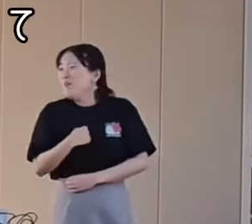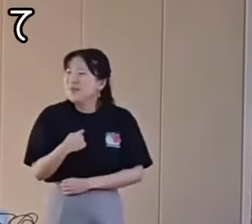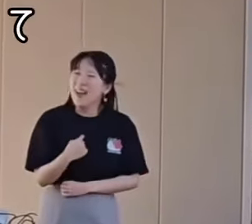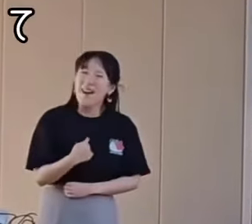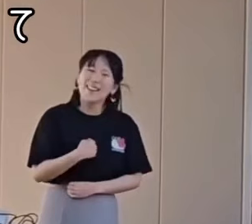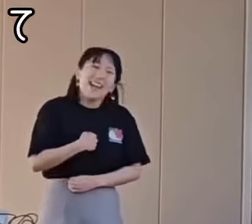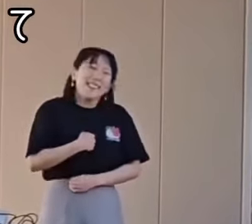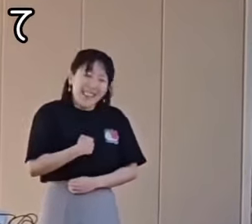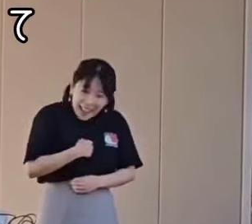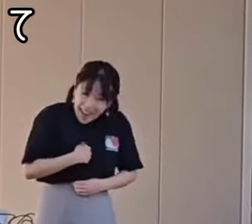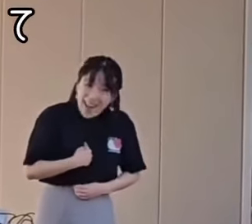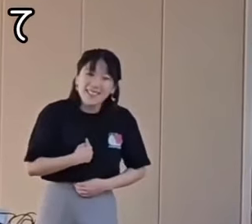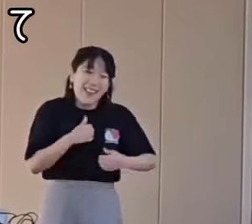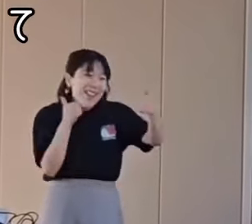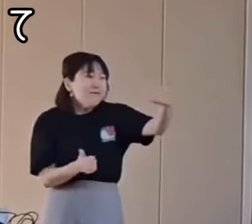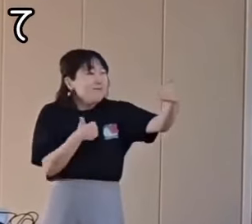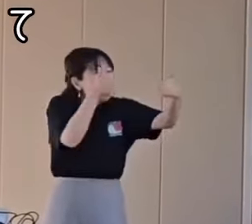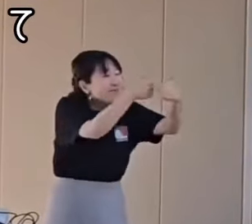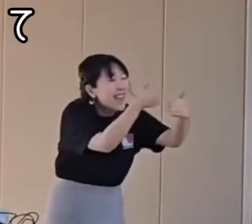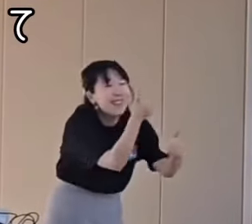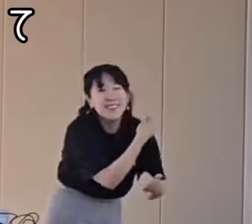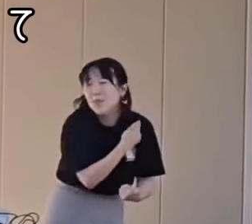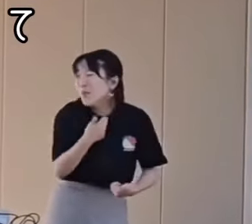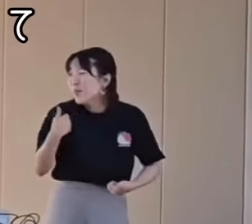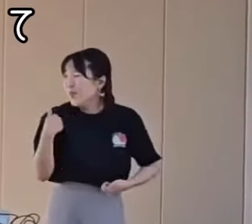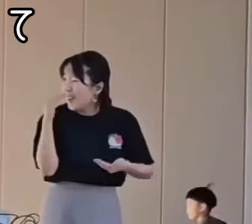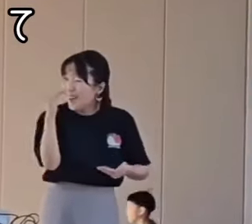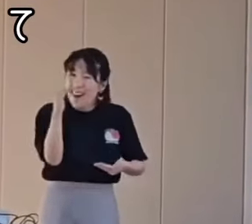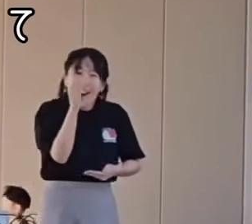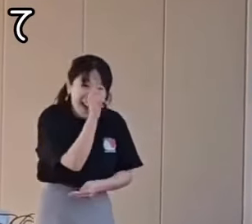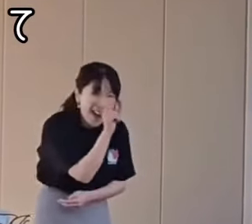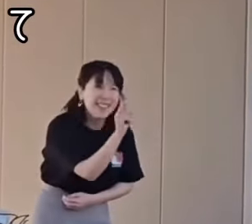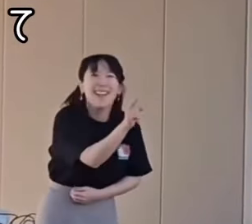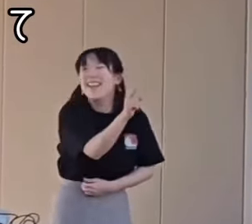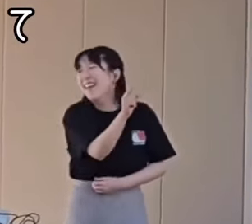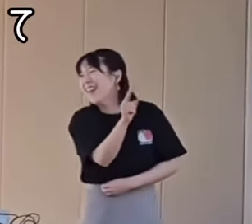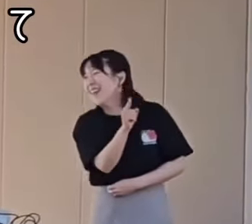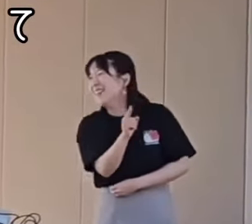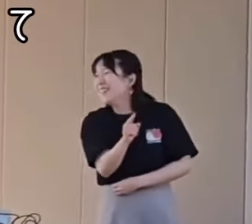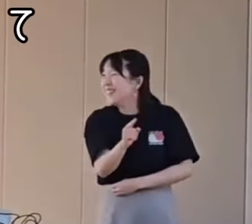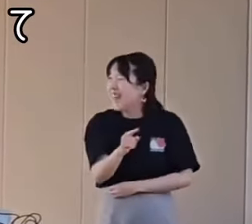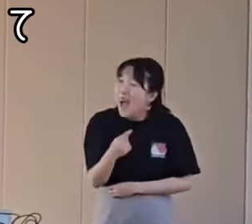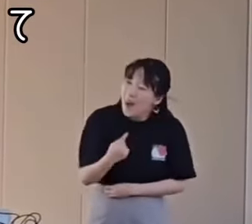こんな私だからチャレンジできることがあって、